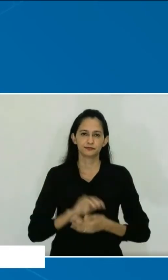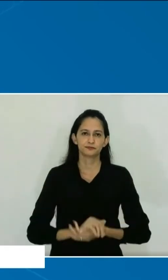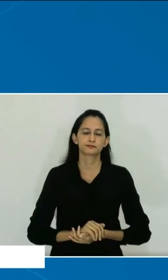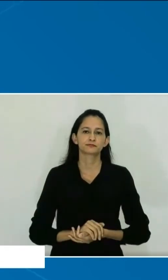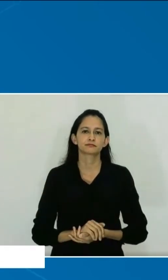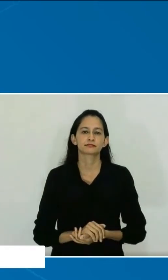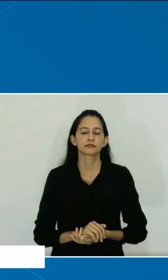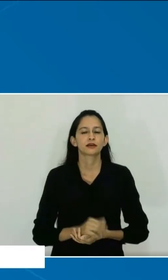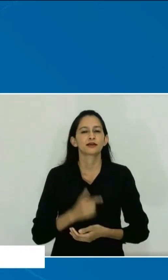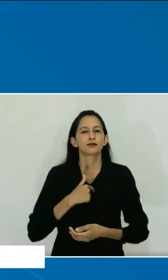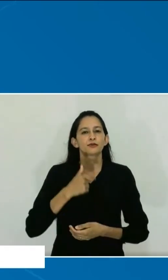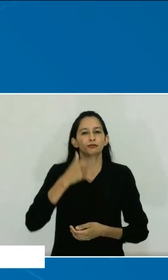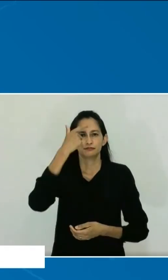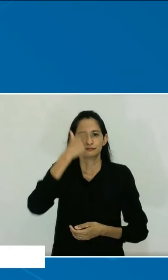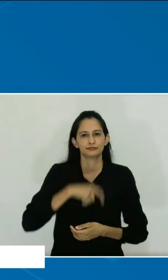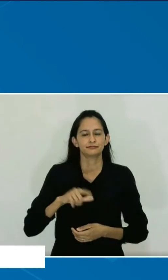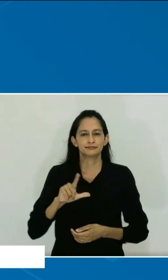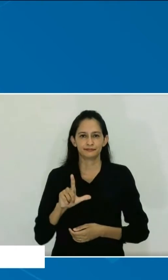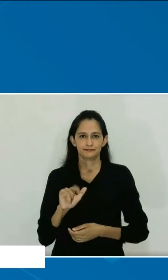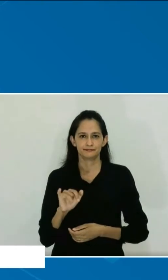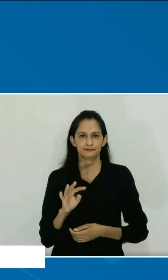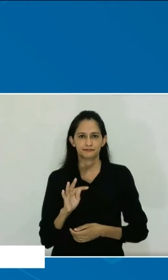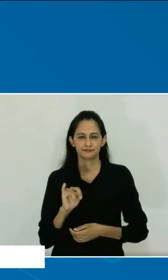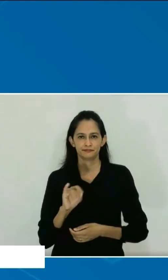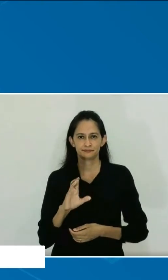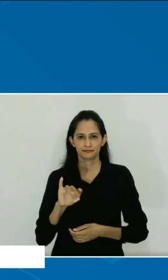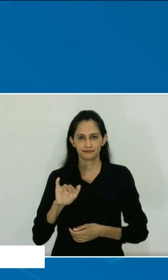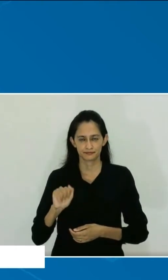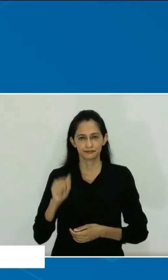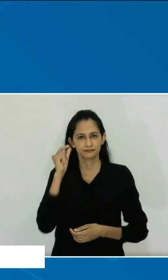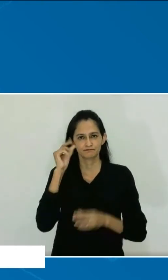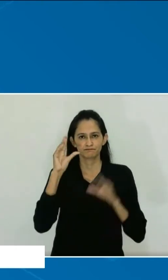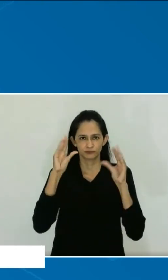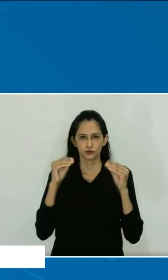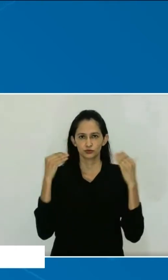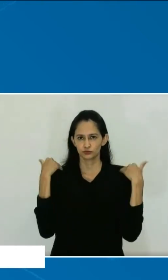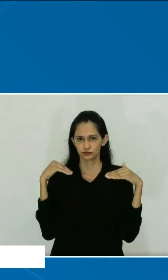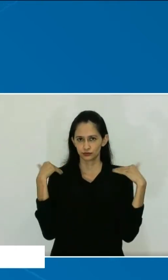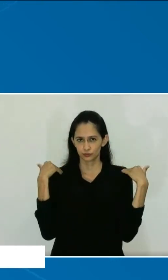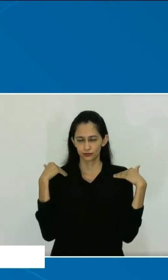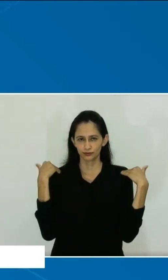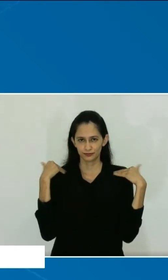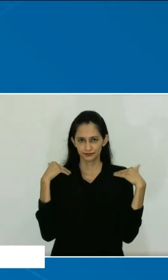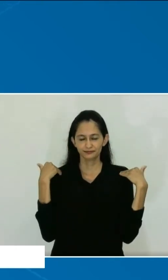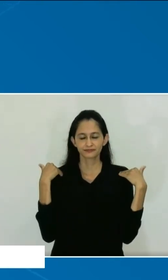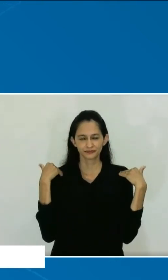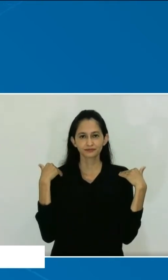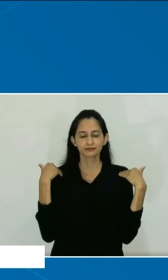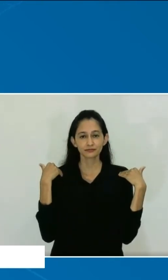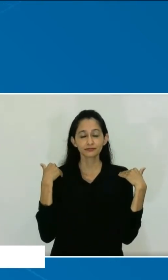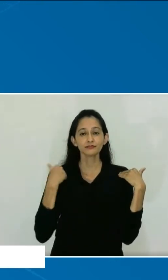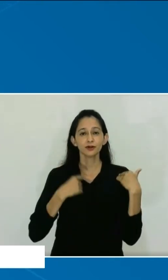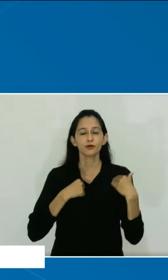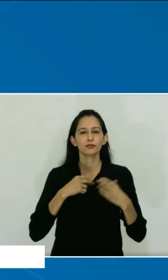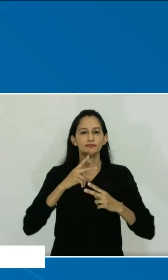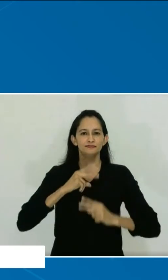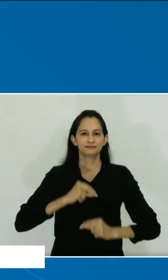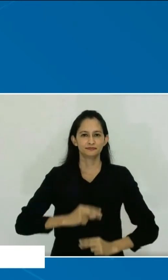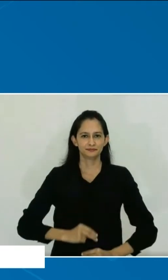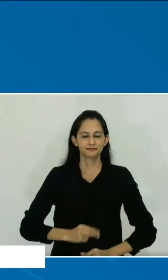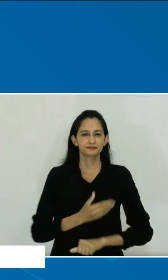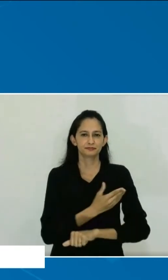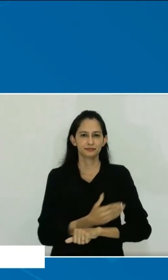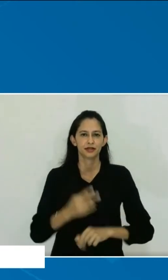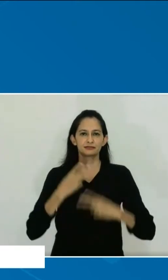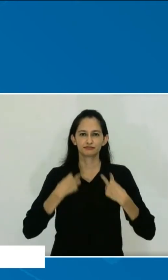sou Letícia, sou uma mulher branca, tenho cabelos castanhos escuros, mais ou menos na altura dos ombros. Estou usando uma blusa branca com